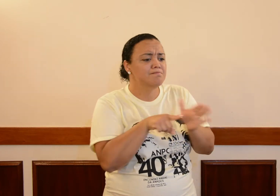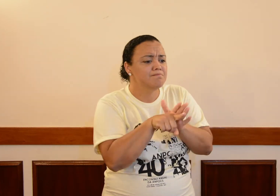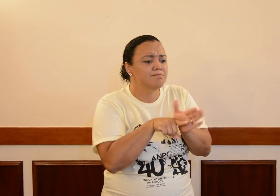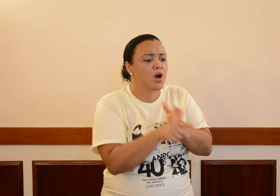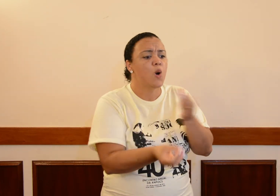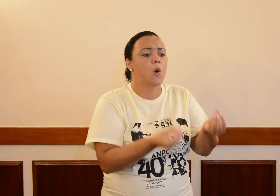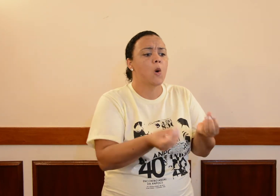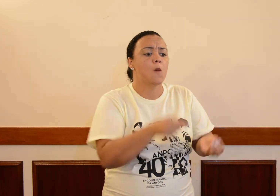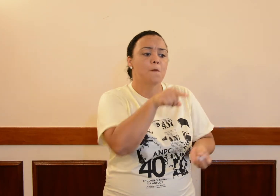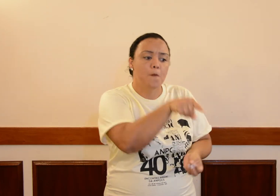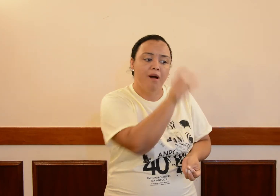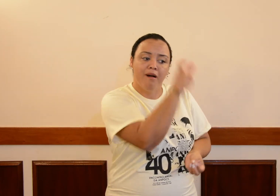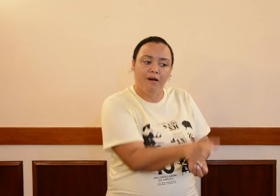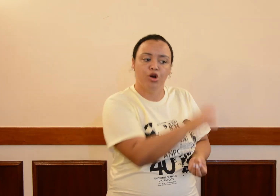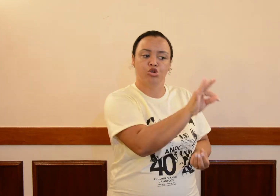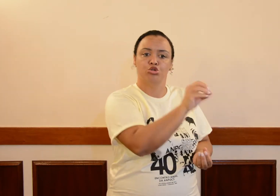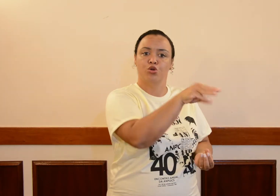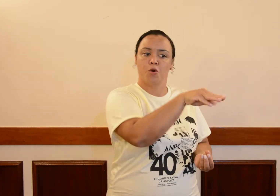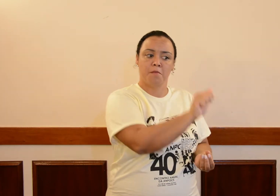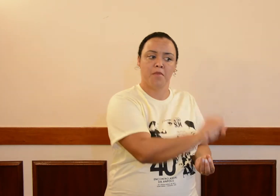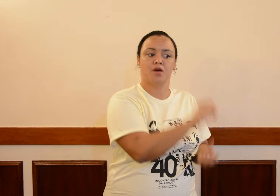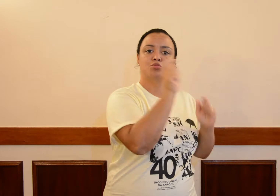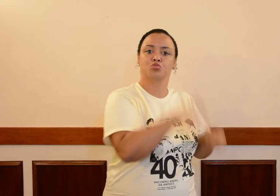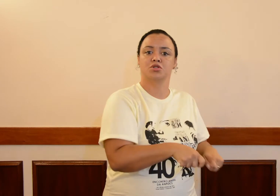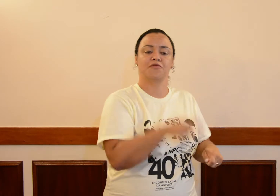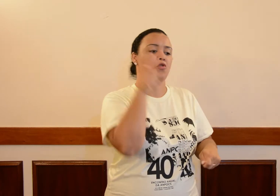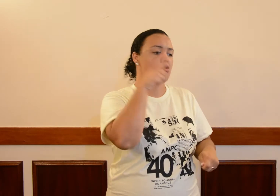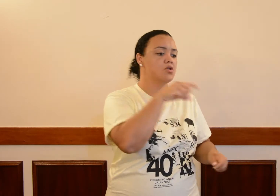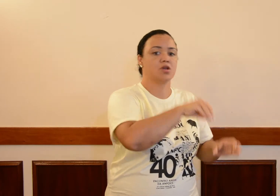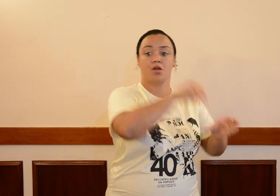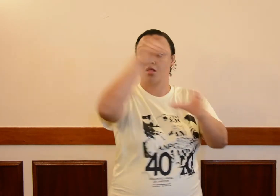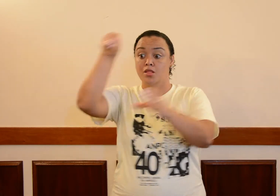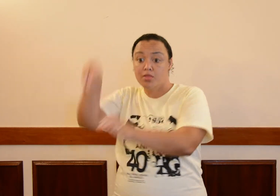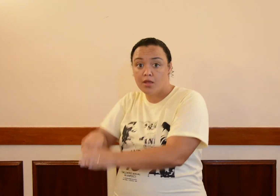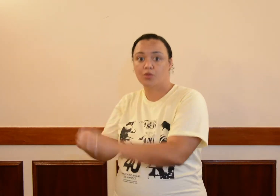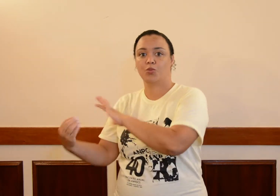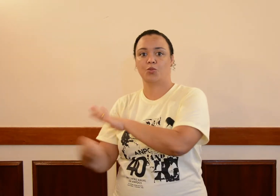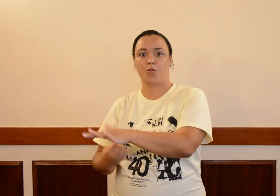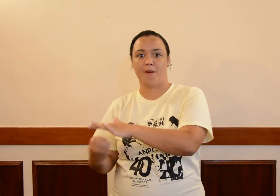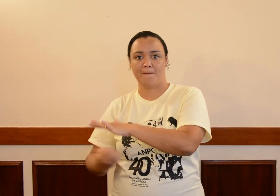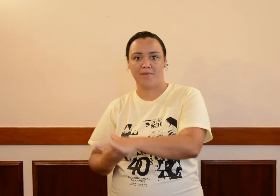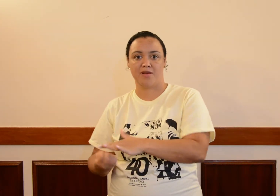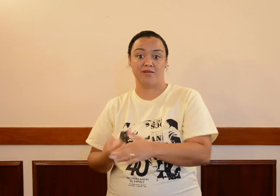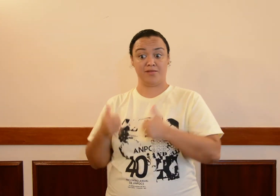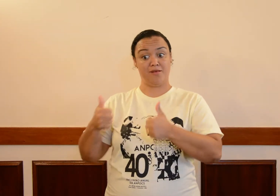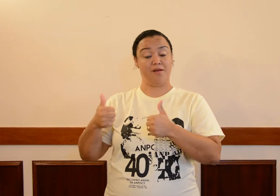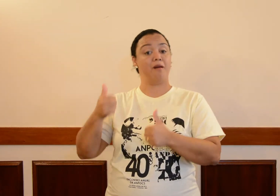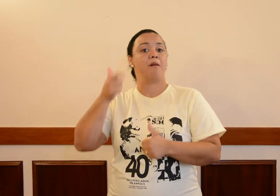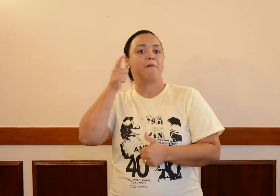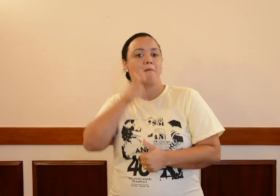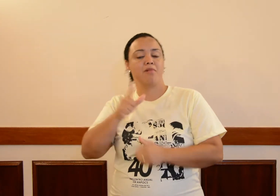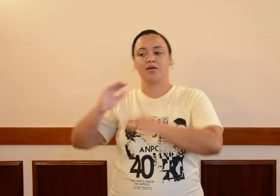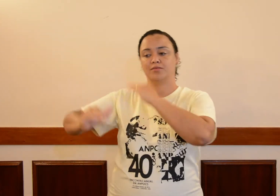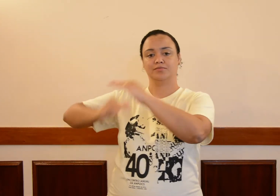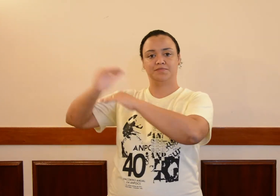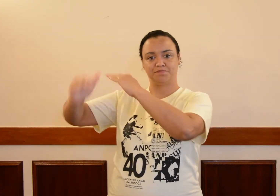da minha tese. Ao falar de suas experiências, estou falando de alguns temas-chave para o debate sobre deficiência e direitos humanos.